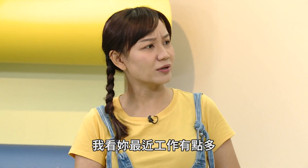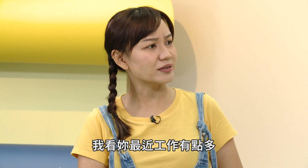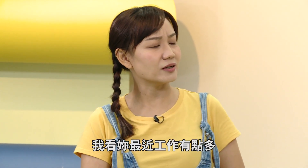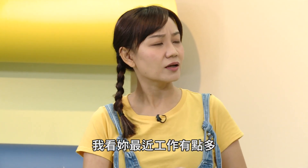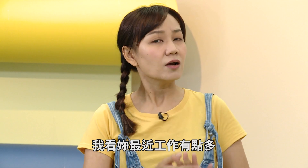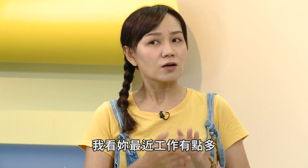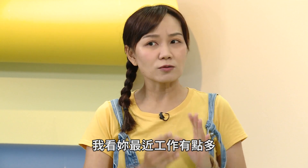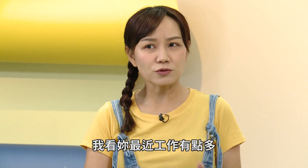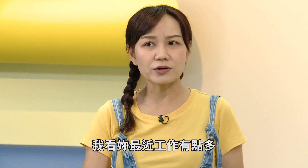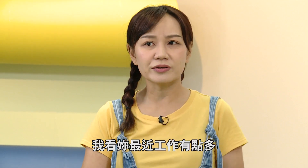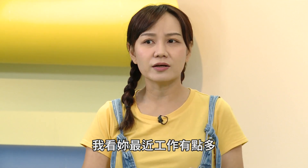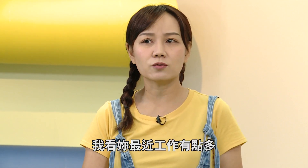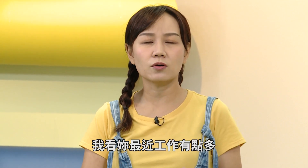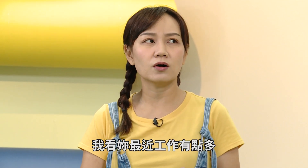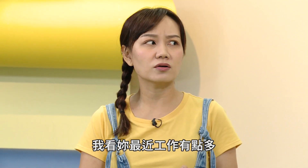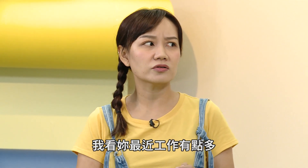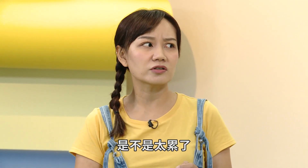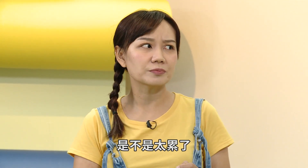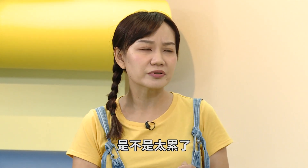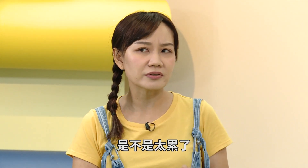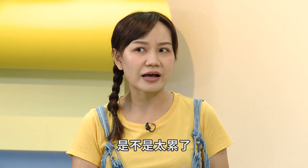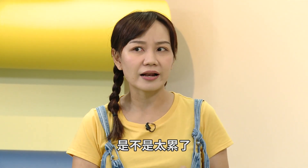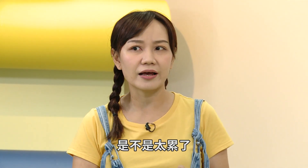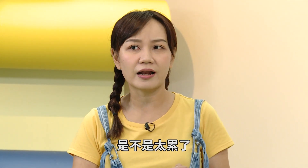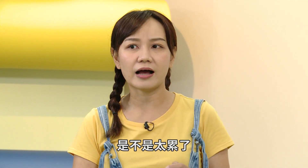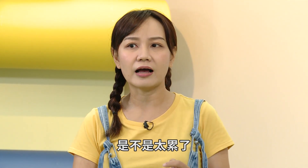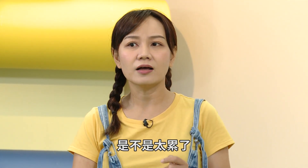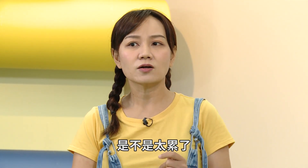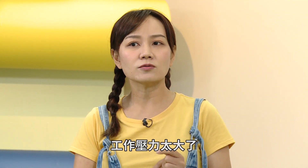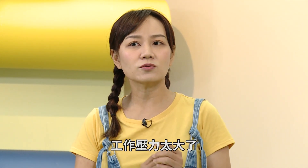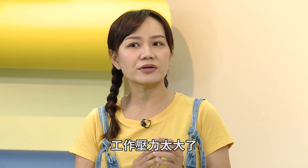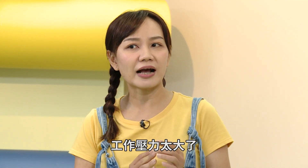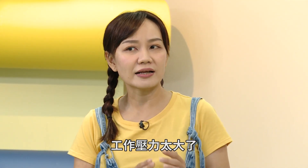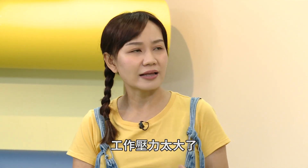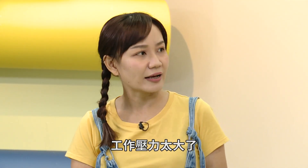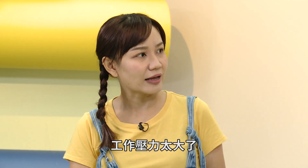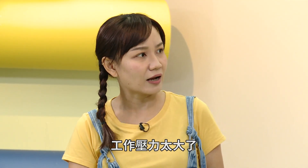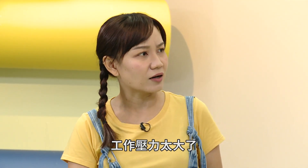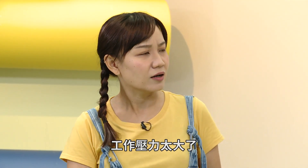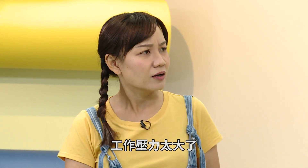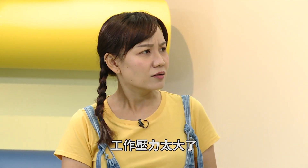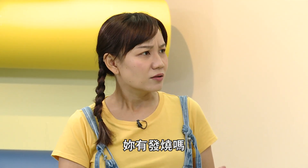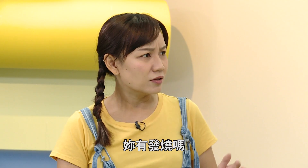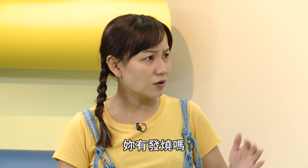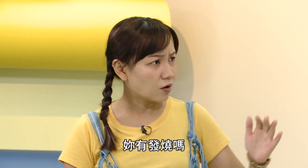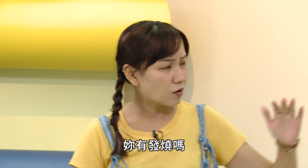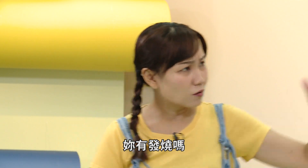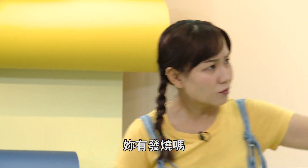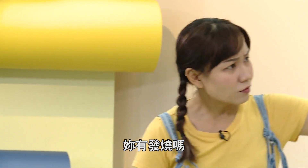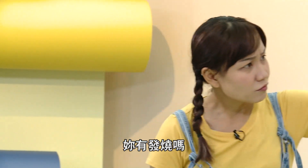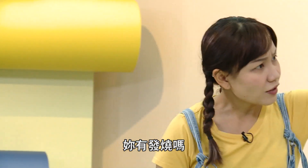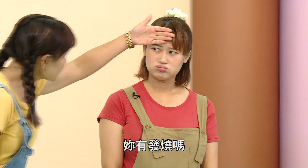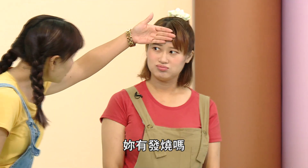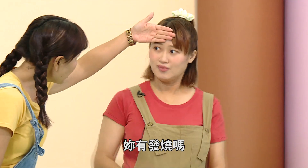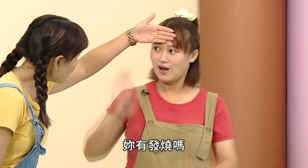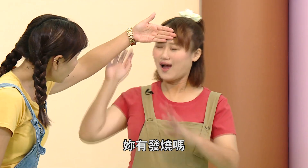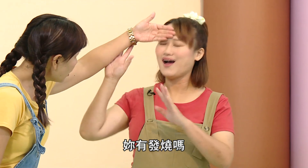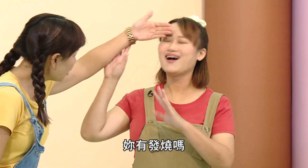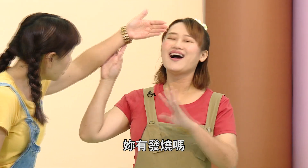近工作有点多，是不是太累啦？工作压力太大了。你有发烧吗？